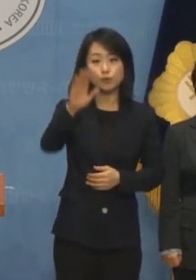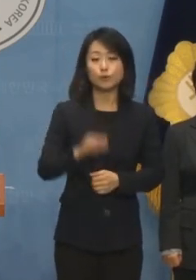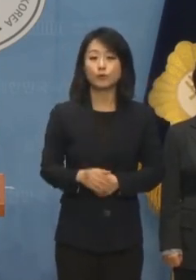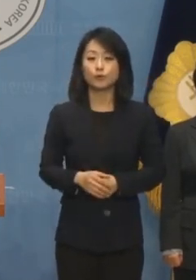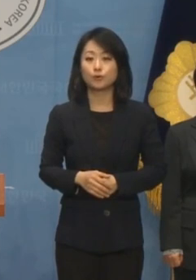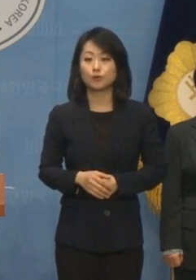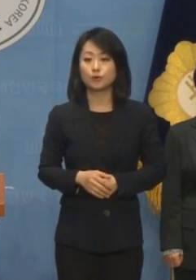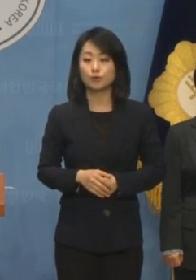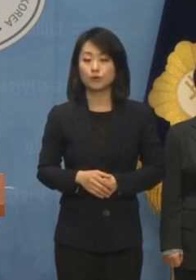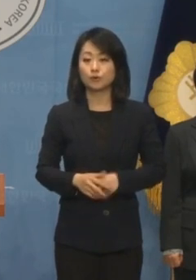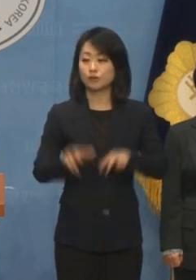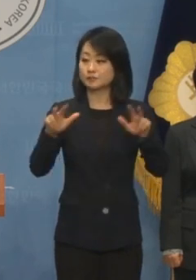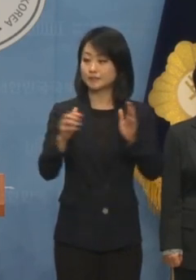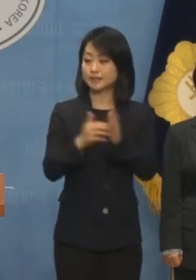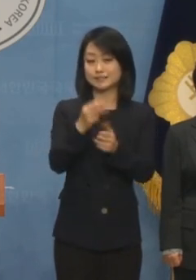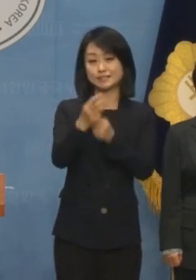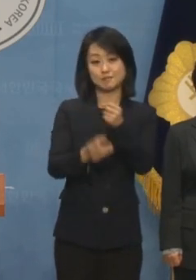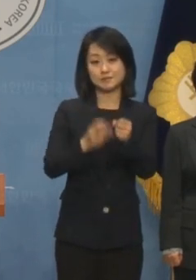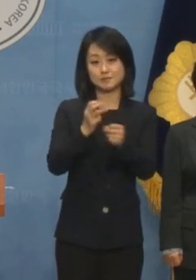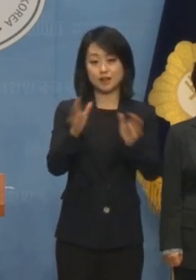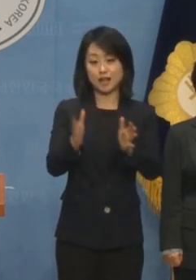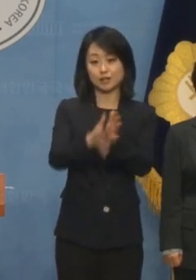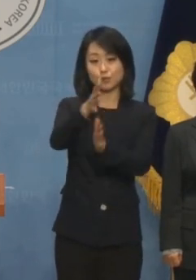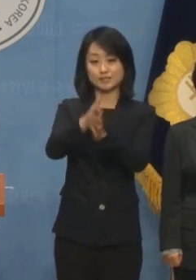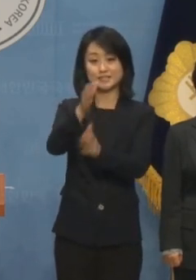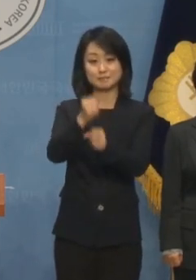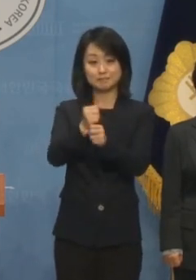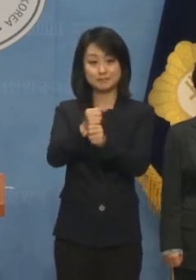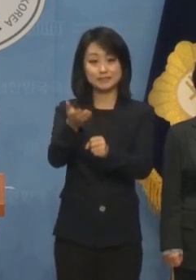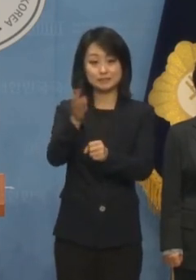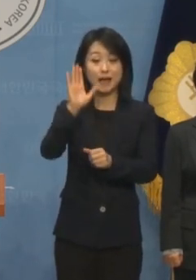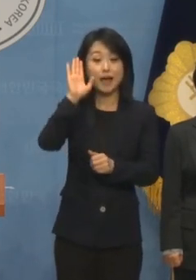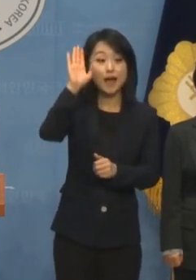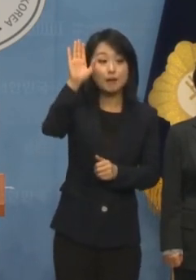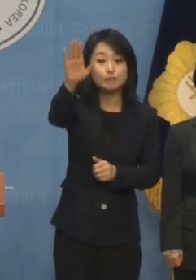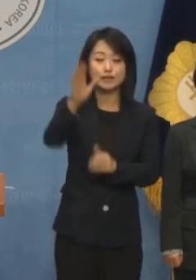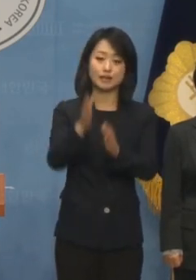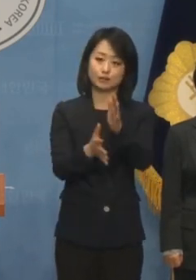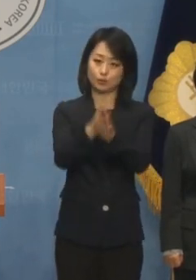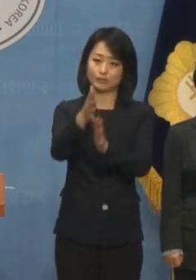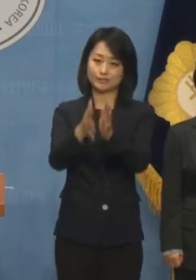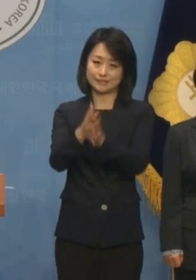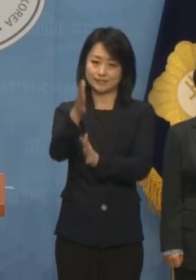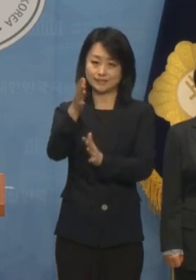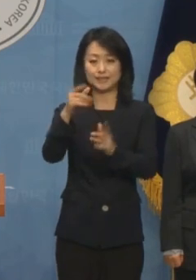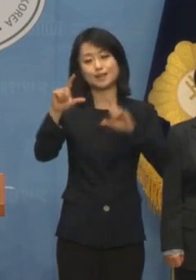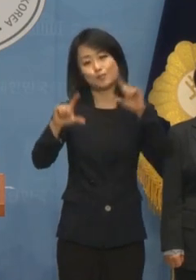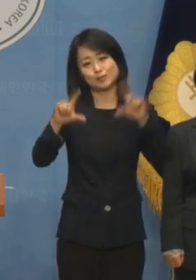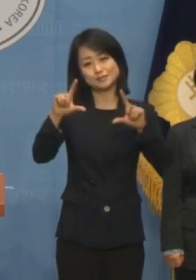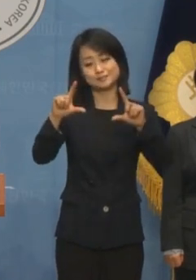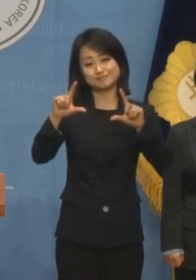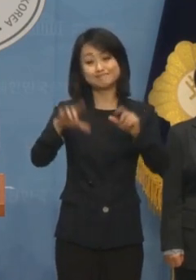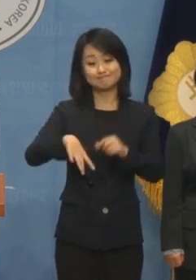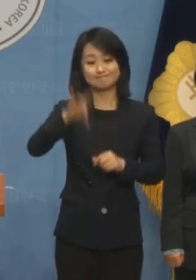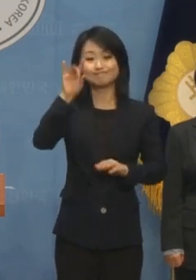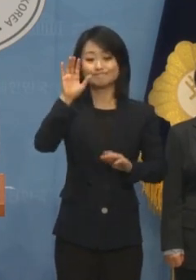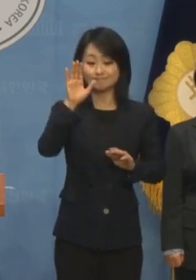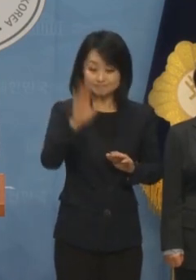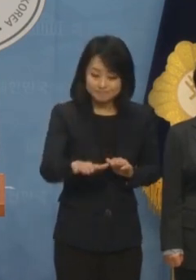앞으로 지금까지 30년 우리가 도시를 만들었는데 앞으로 만들어가야 될 대한민국의 도시 첫 걸음이